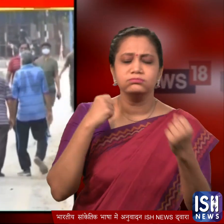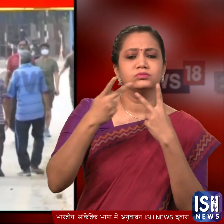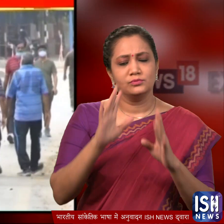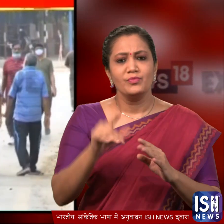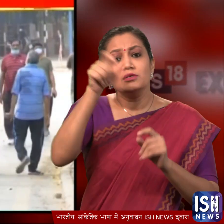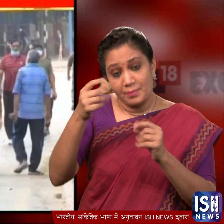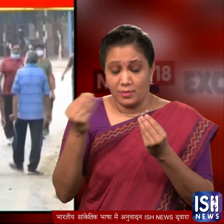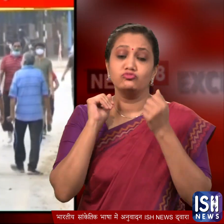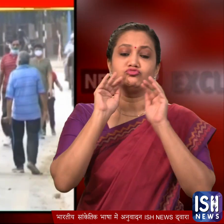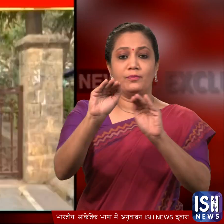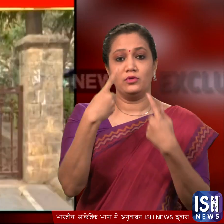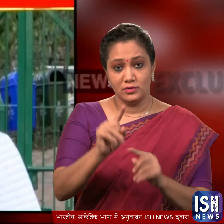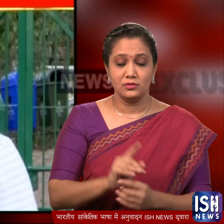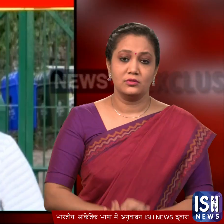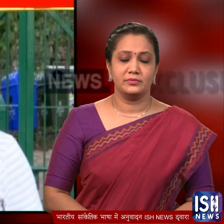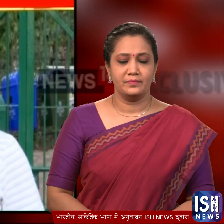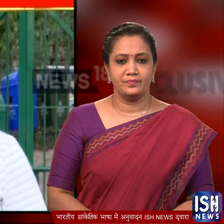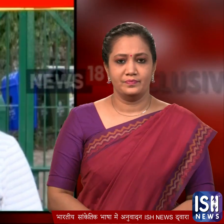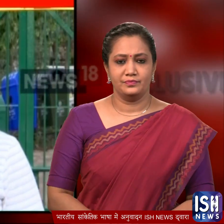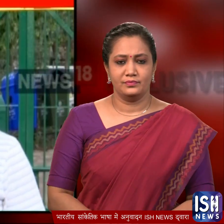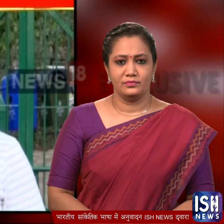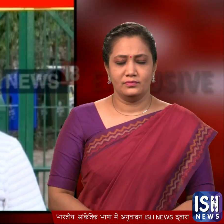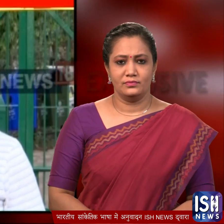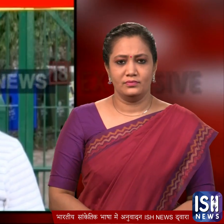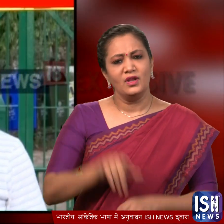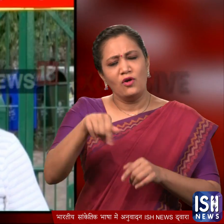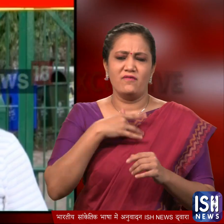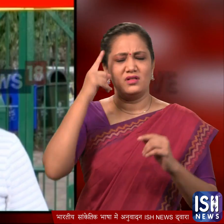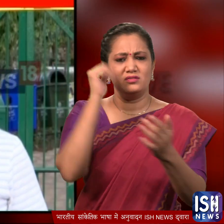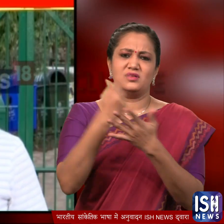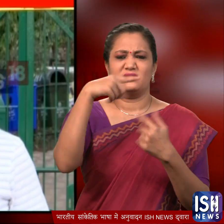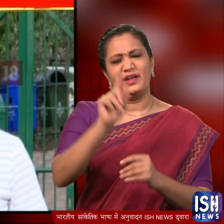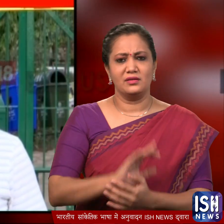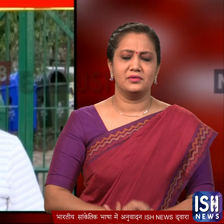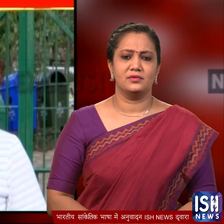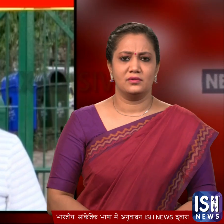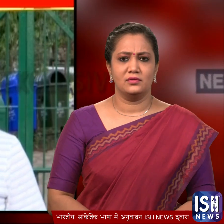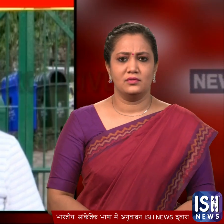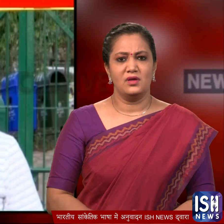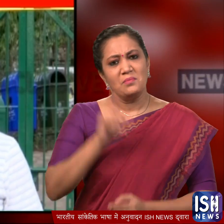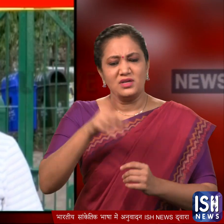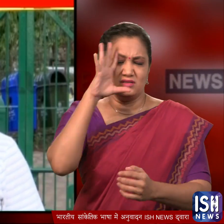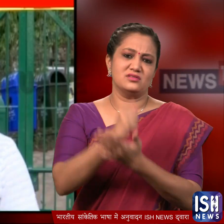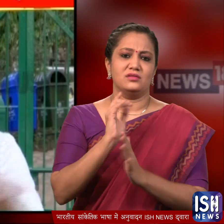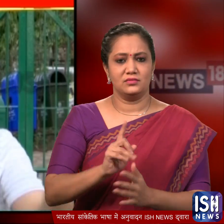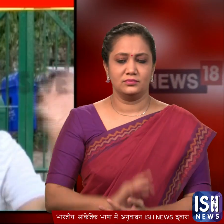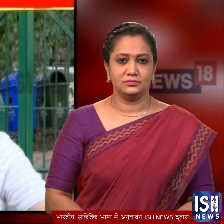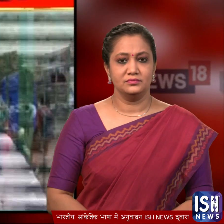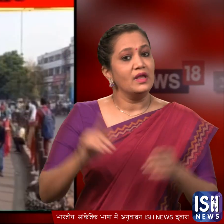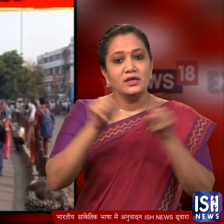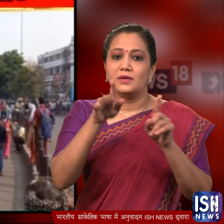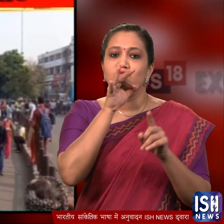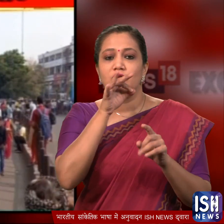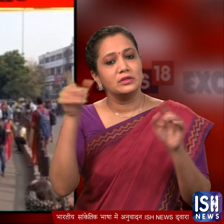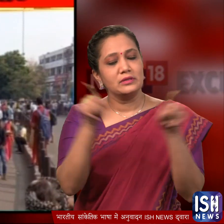ने इस फैसले का समर्थन भी किया। तो ये जो निर्णय है वो तो एकदम सही निर्णय है, तो ऐसा तो लेना ही चाहिए। कुछ